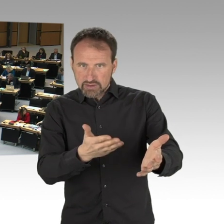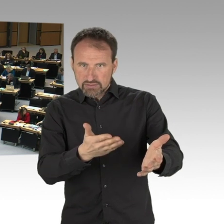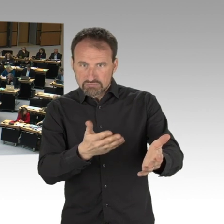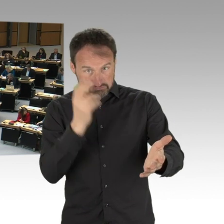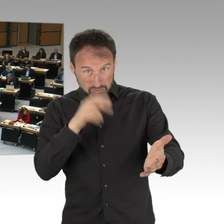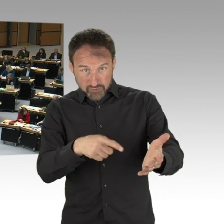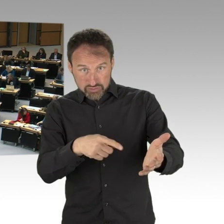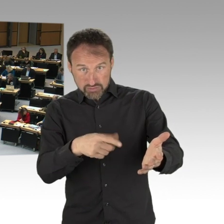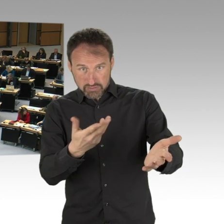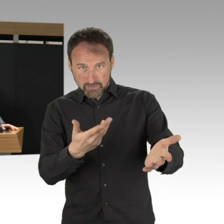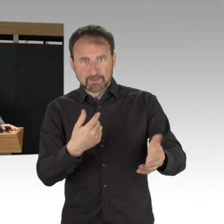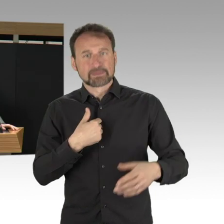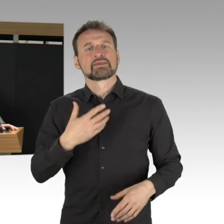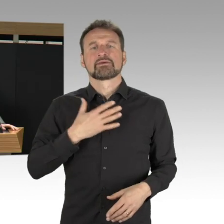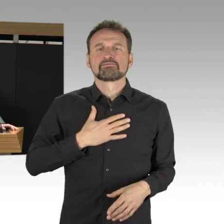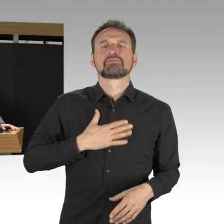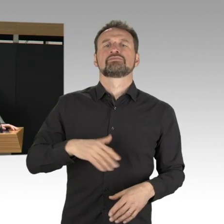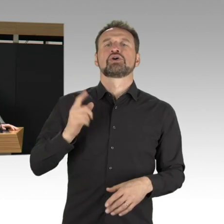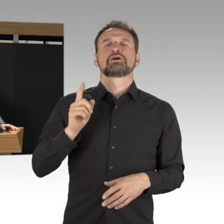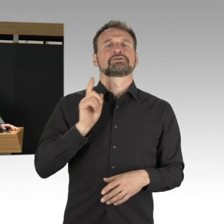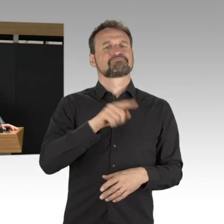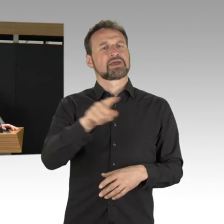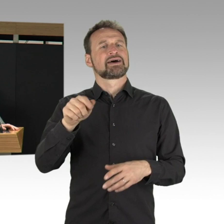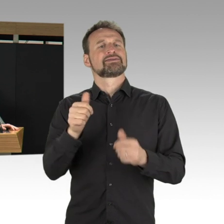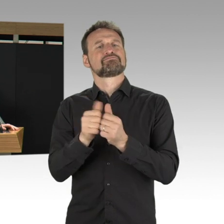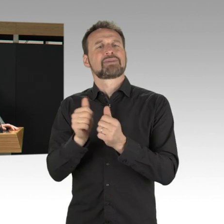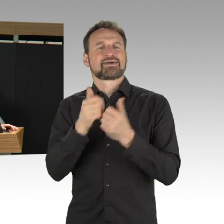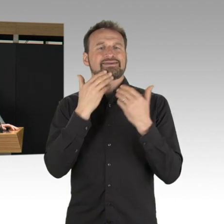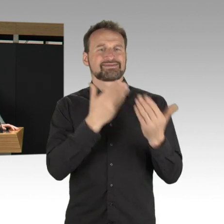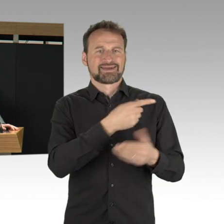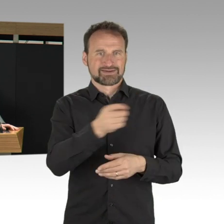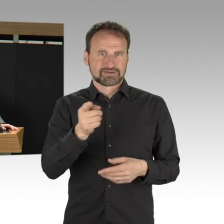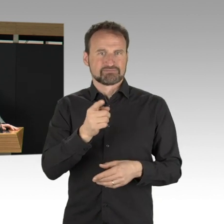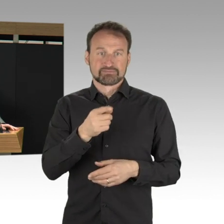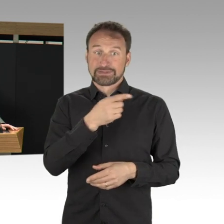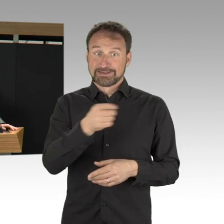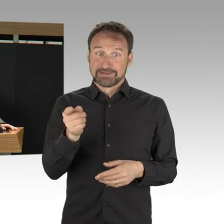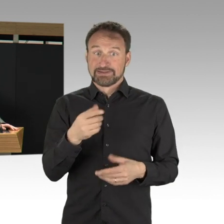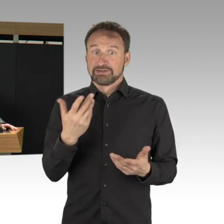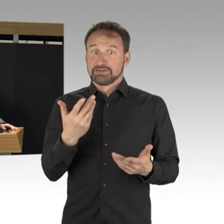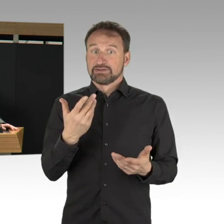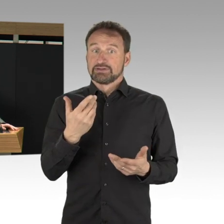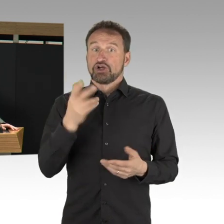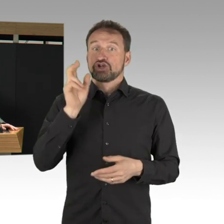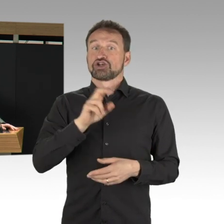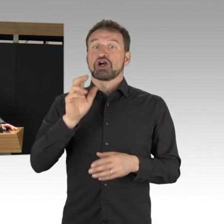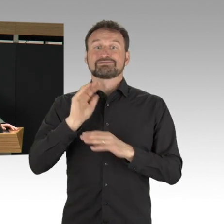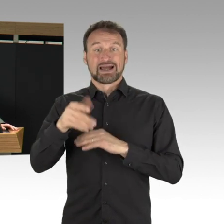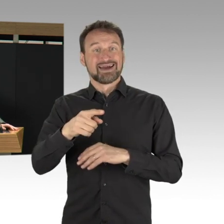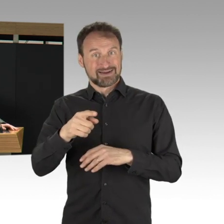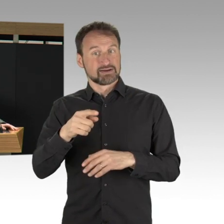breiten Solidaritätsbekundung in Form von Berlin trägt Kippa nach einem schockierenden Angriff auf einen Kippa-Träger in Berlin